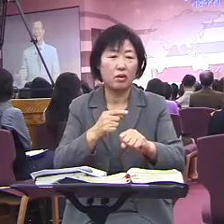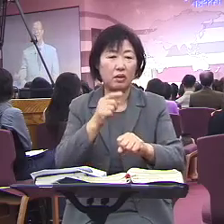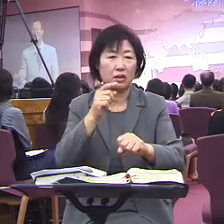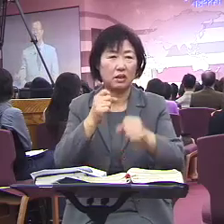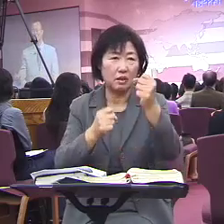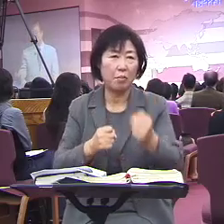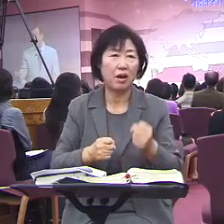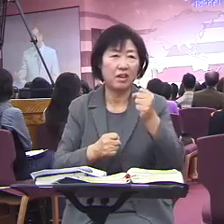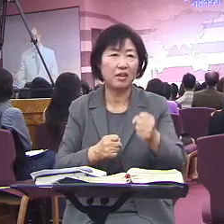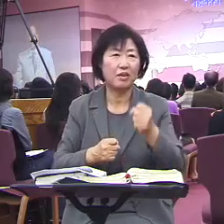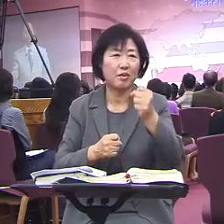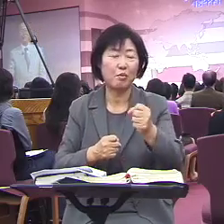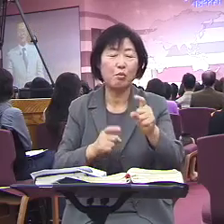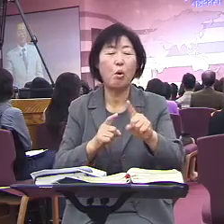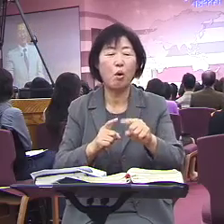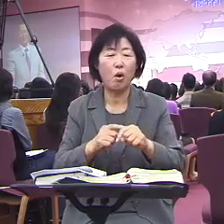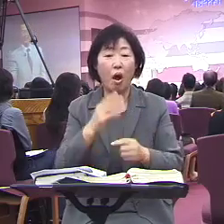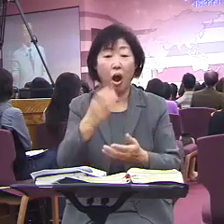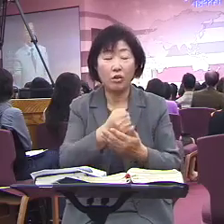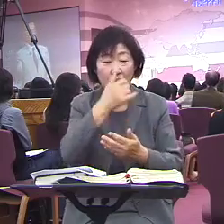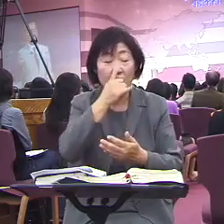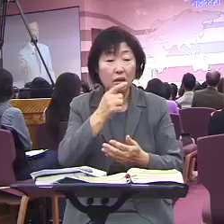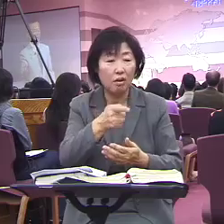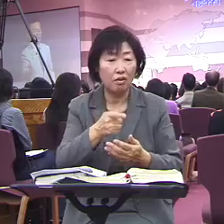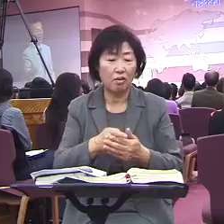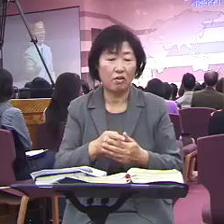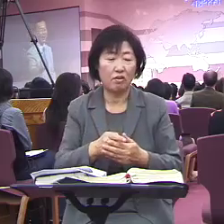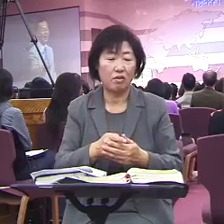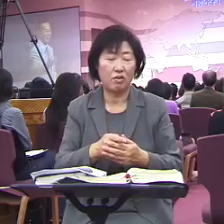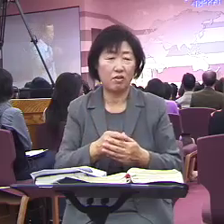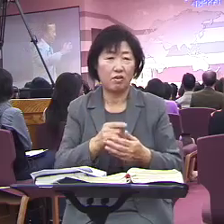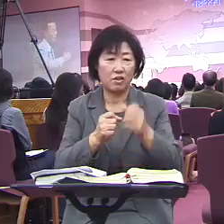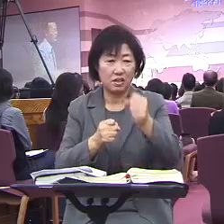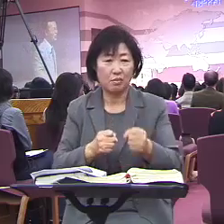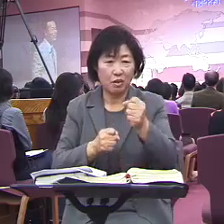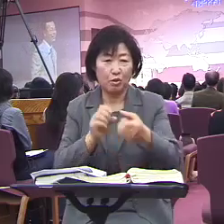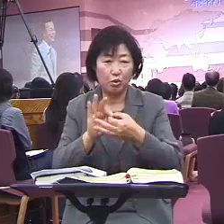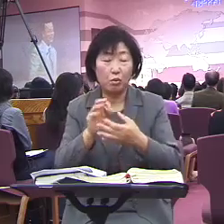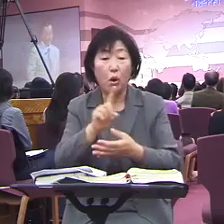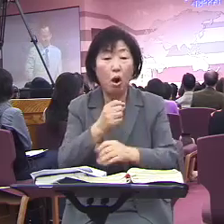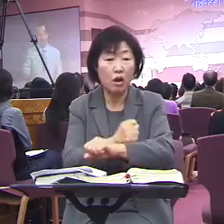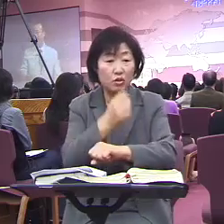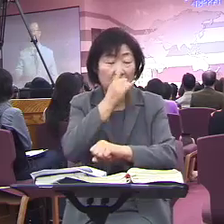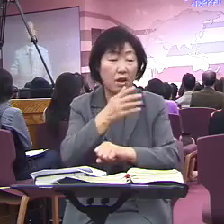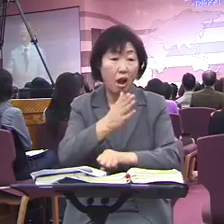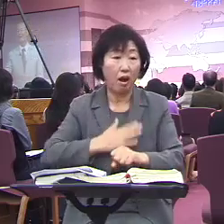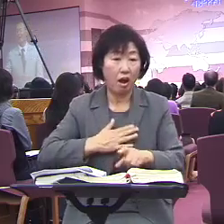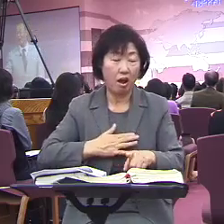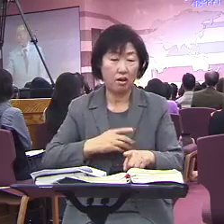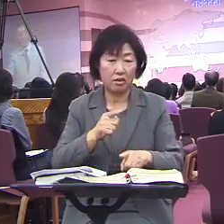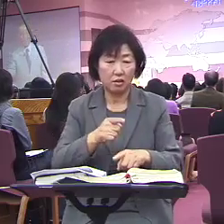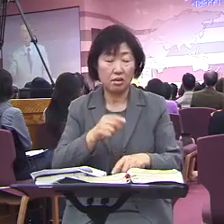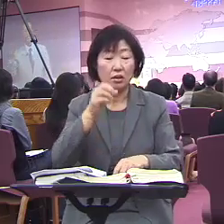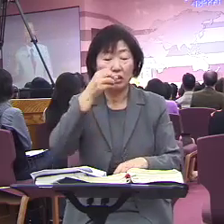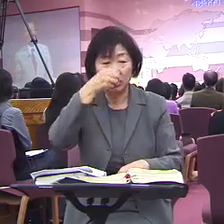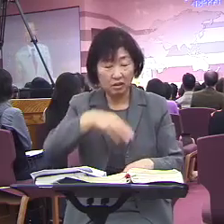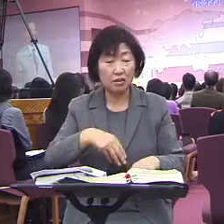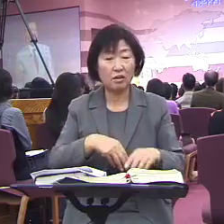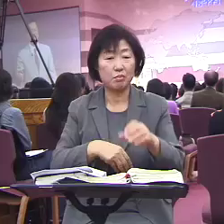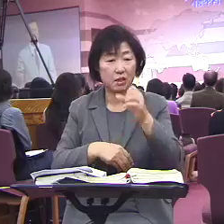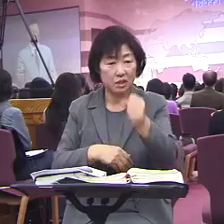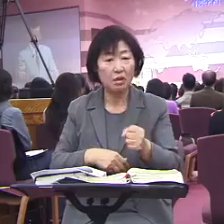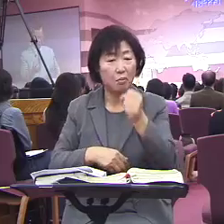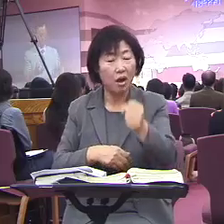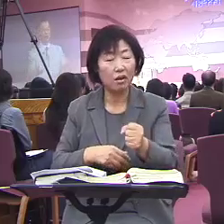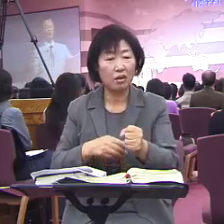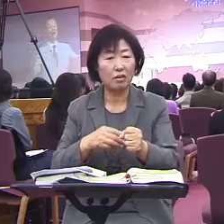지팡이입니다. 너 지팡이 갖고 있구나. 그 지팡이를 통해 내가 뭘 할 수 있는지 아니? 이건 그냥 지팡이입니다. 목동들이 다 갖고